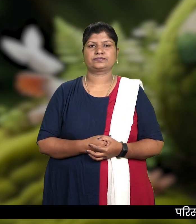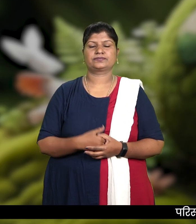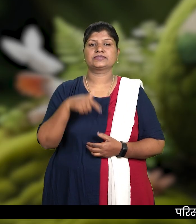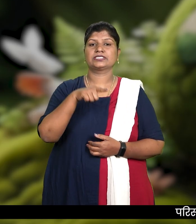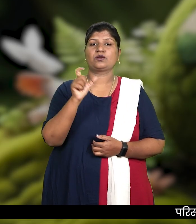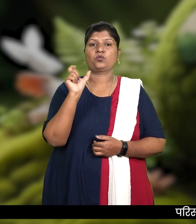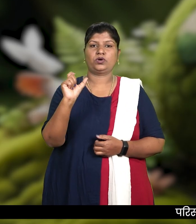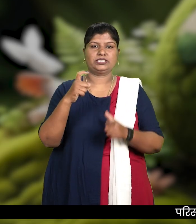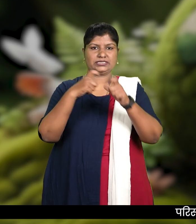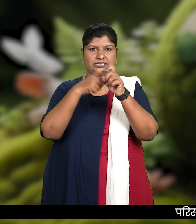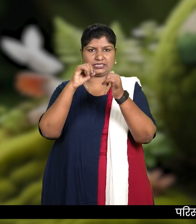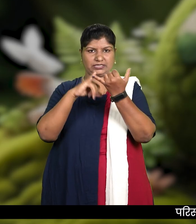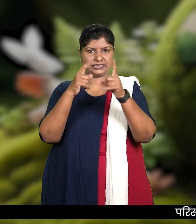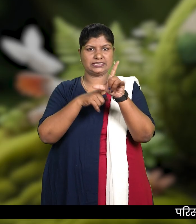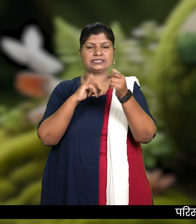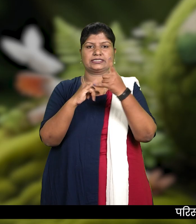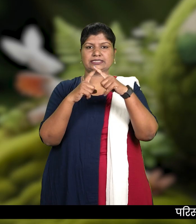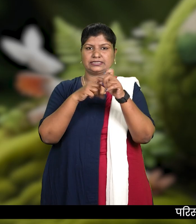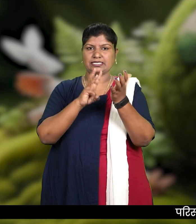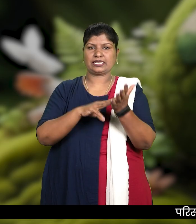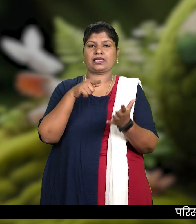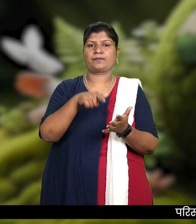परिसंस्था हा शब्द A.G. टॅन्सली यांनी निर्माण केला.